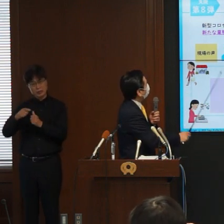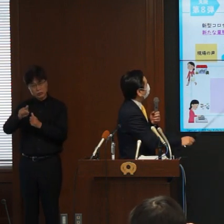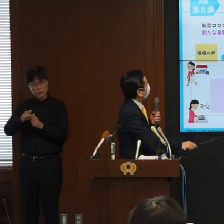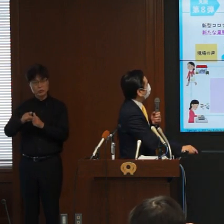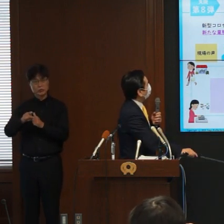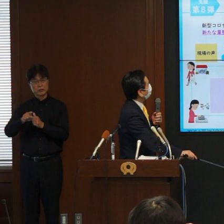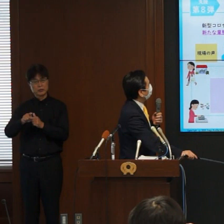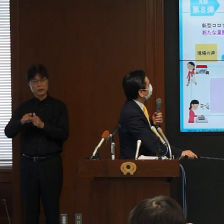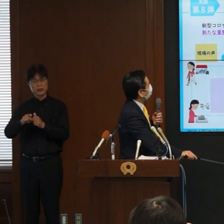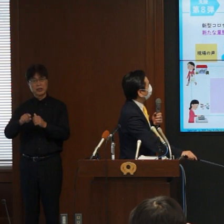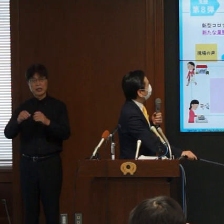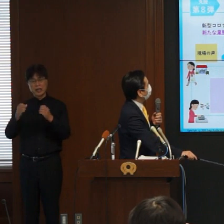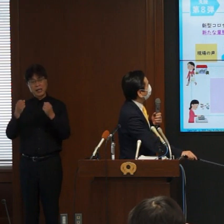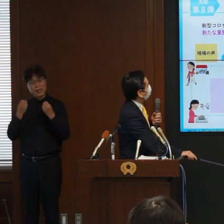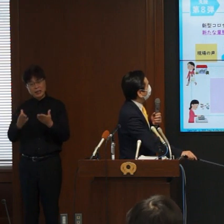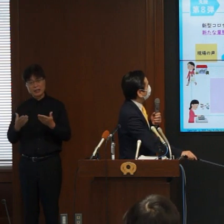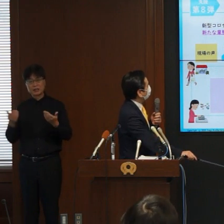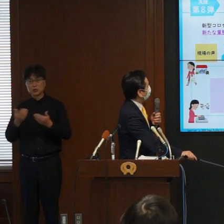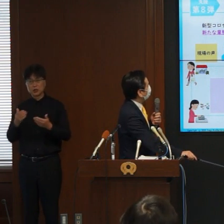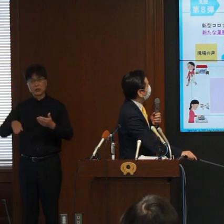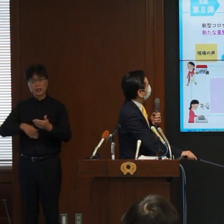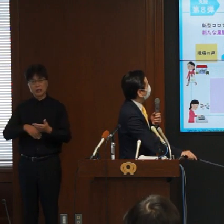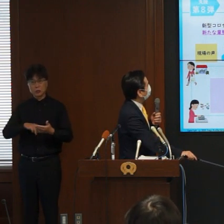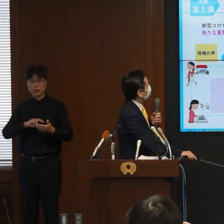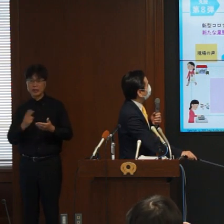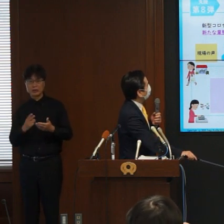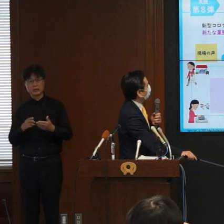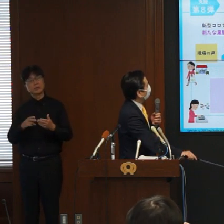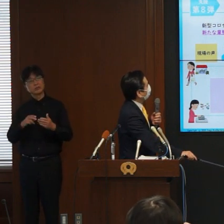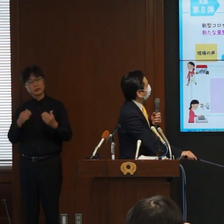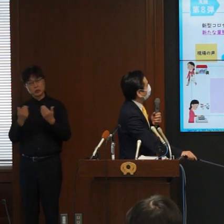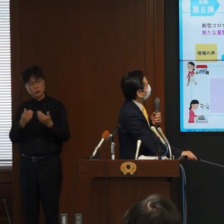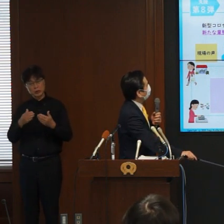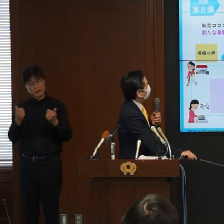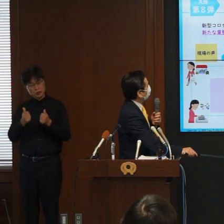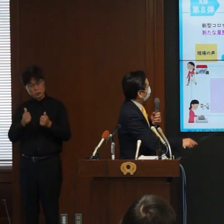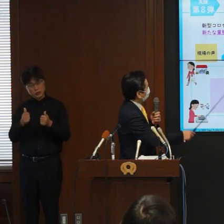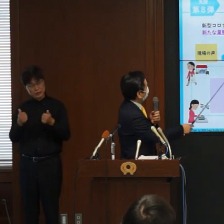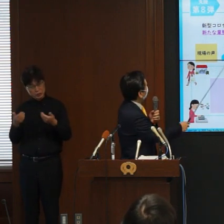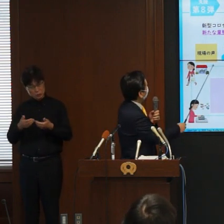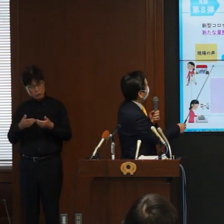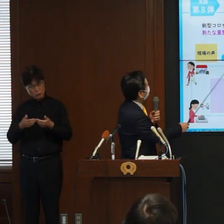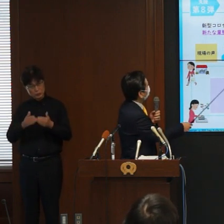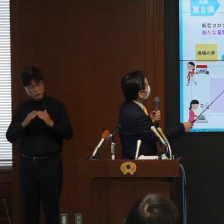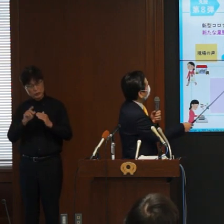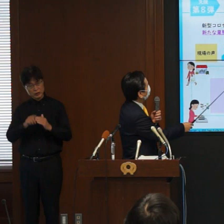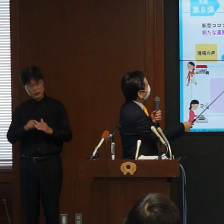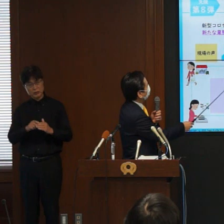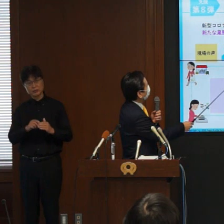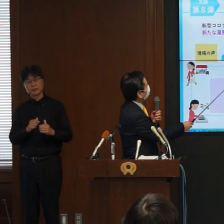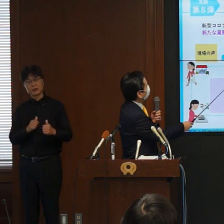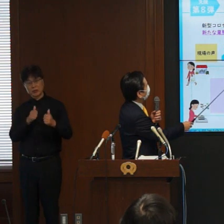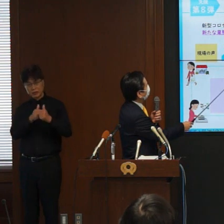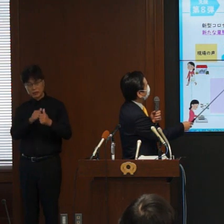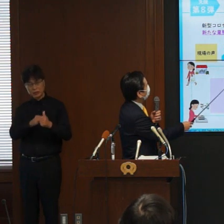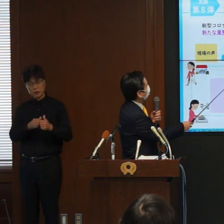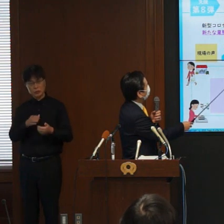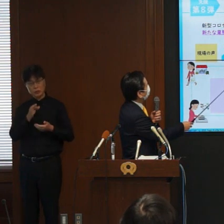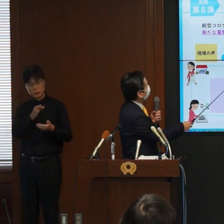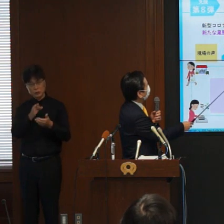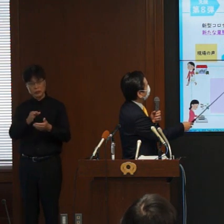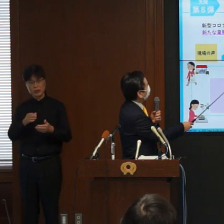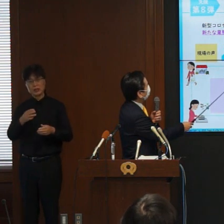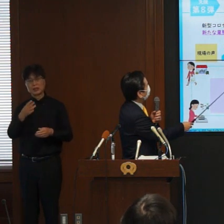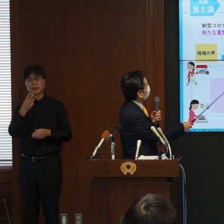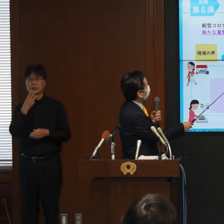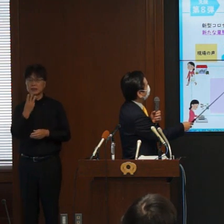たな業態に取り組む事業者に補助金を交付したいと思っています。いろんな例がありますけど、3密対